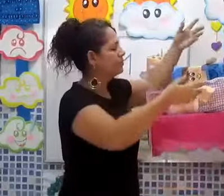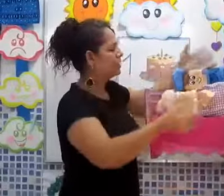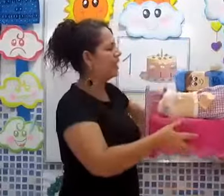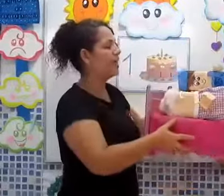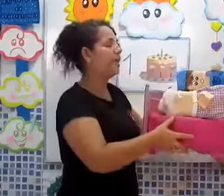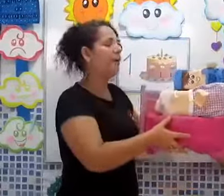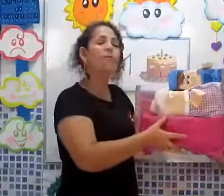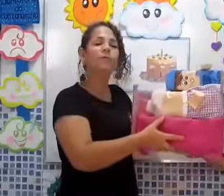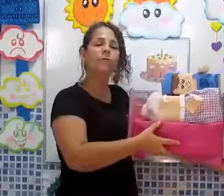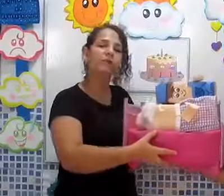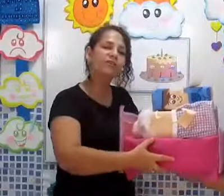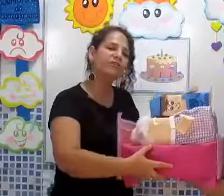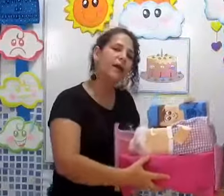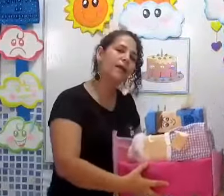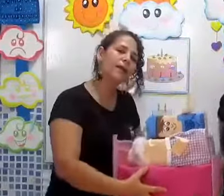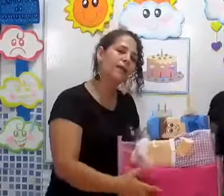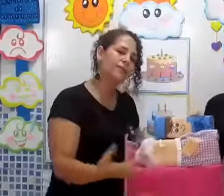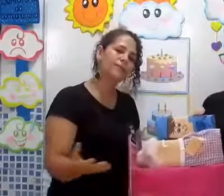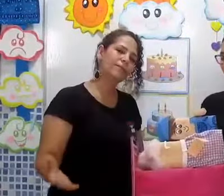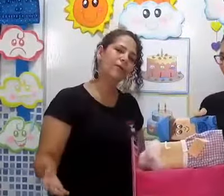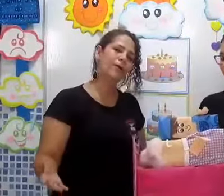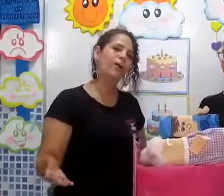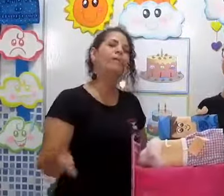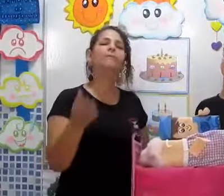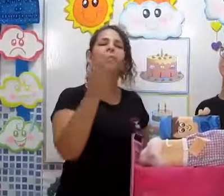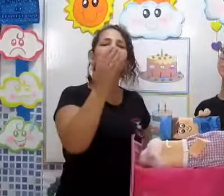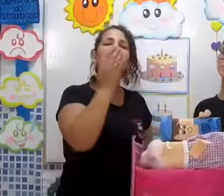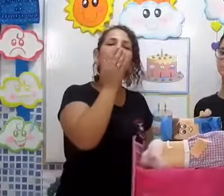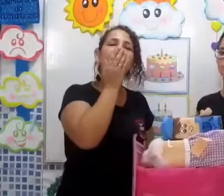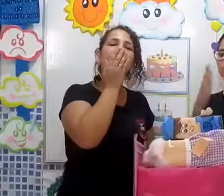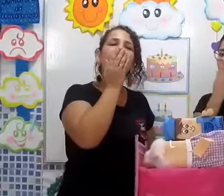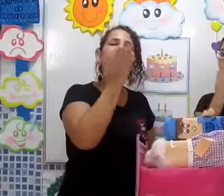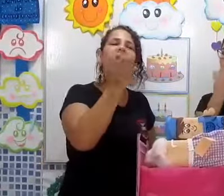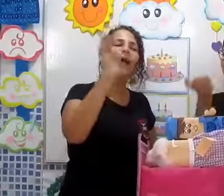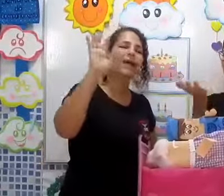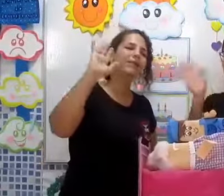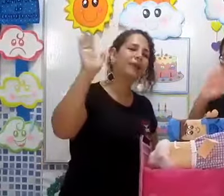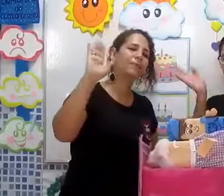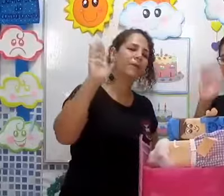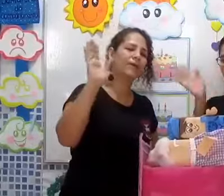lá? Por hoje, tia Rayane, é só. Beijo. Até a próxima.